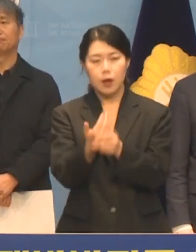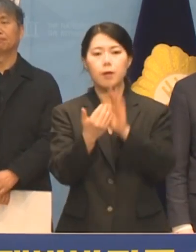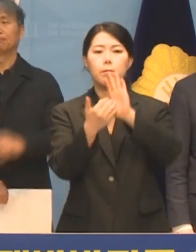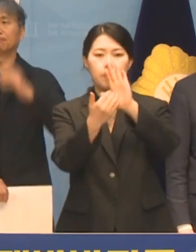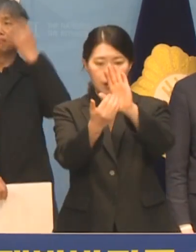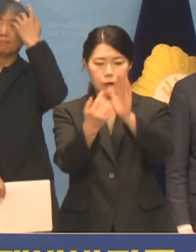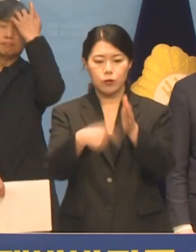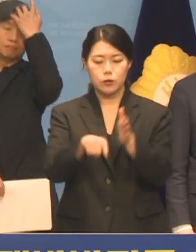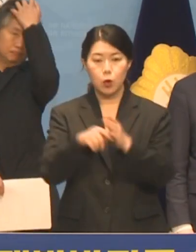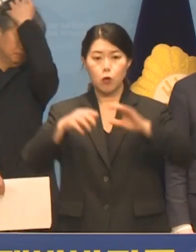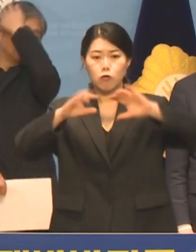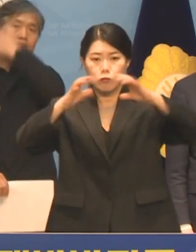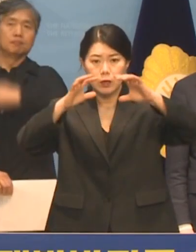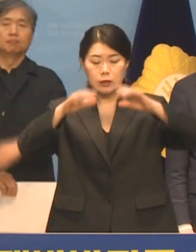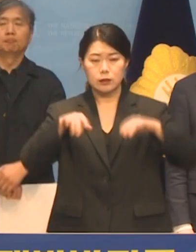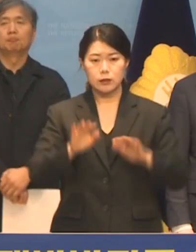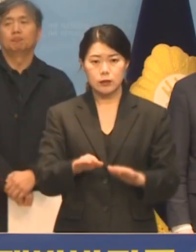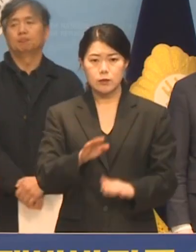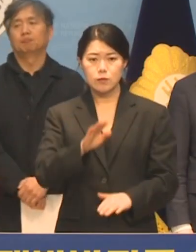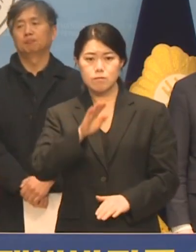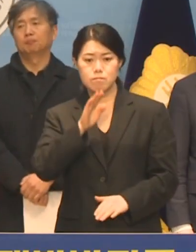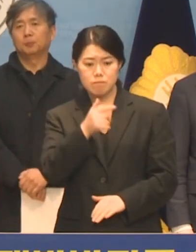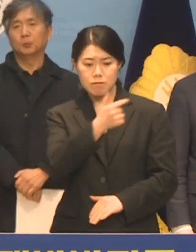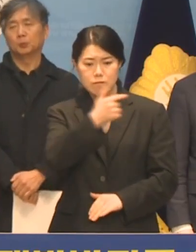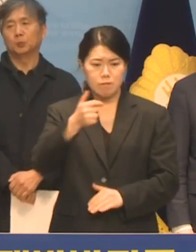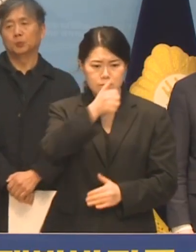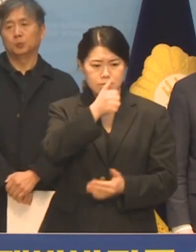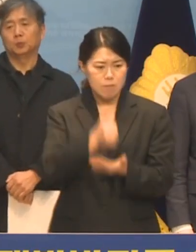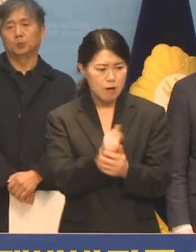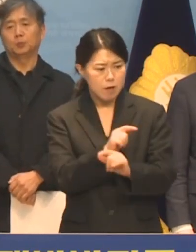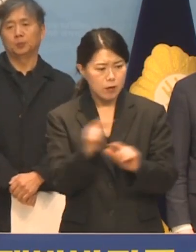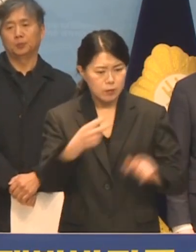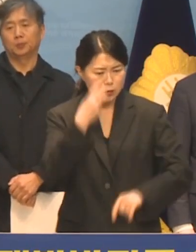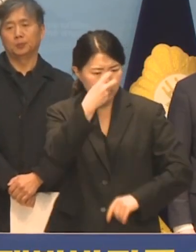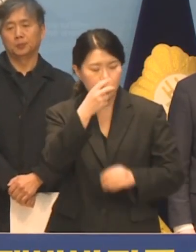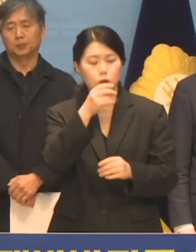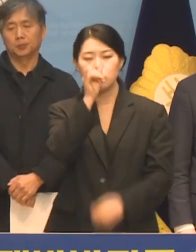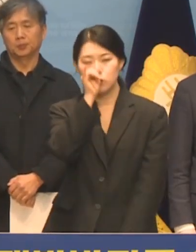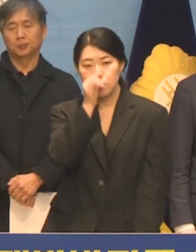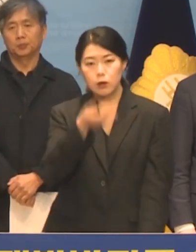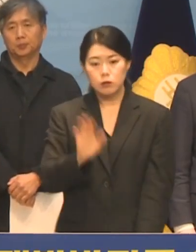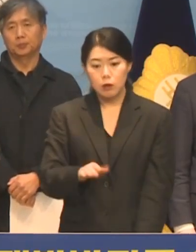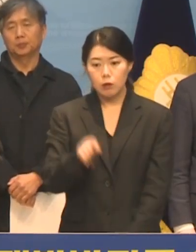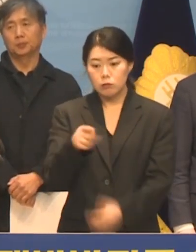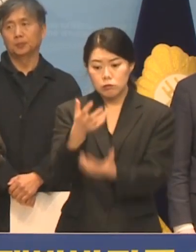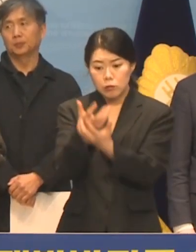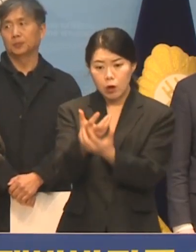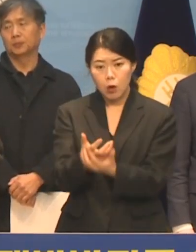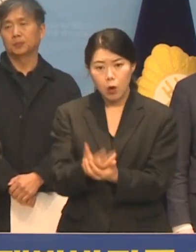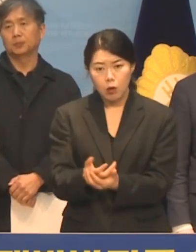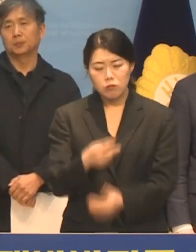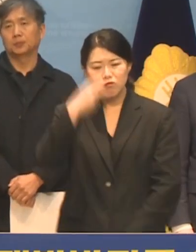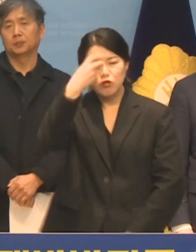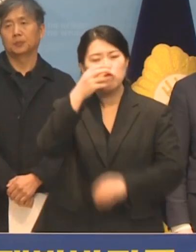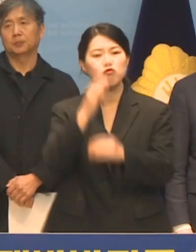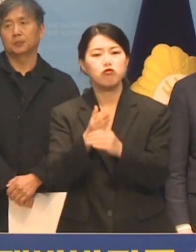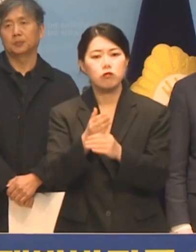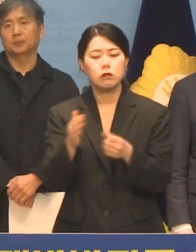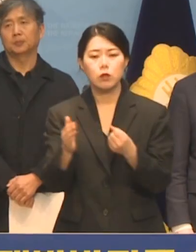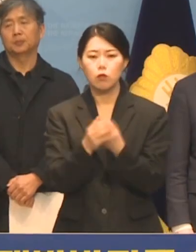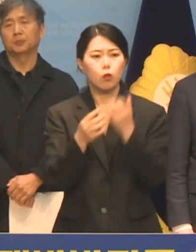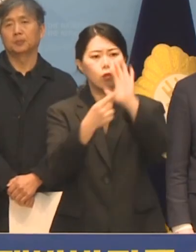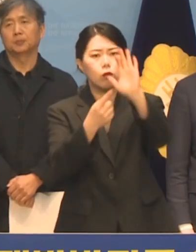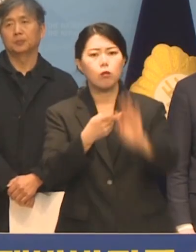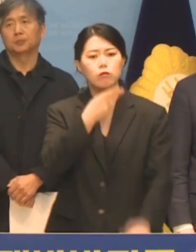위해서 국가는 중대재해조사를 실시하고 있지만 그 귀중한 조사 자료가 수사 자료라는 이유로